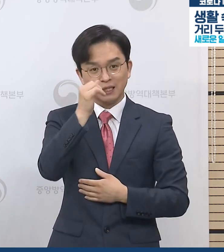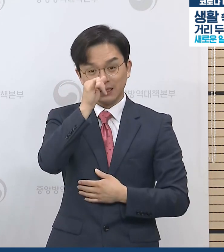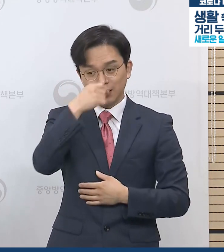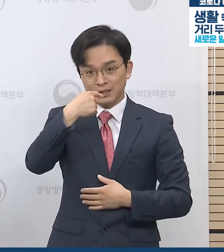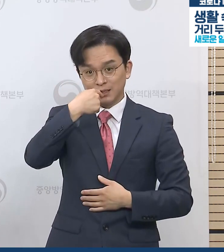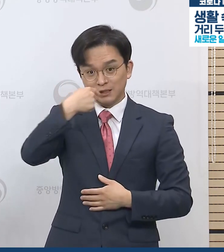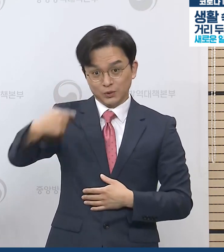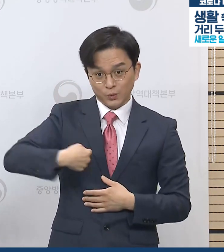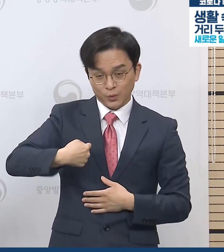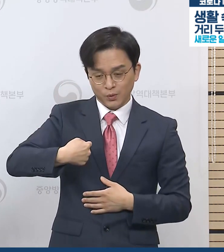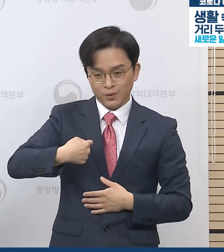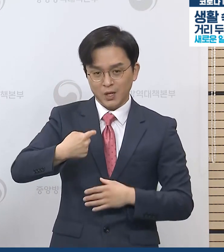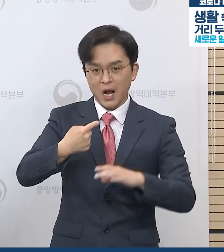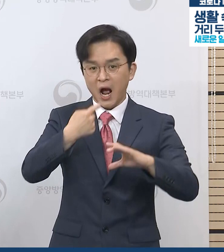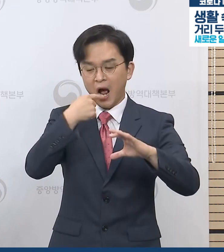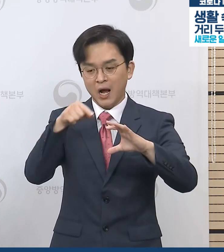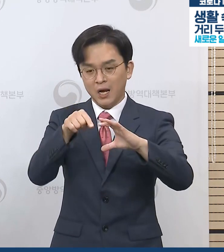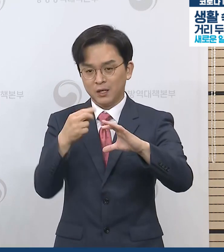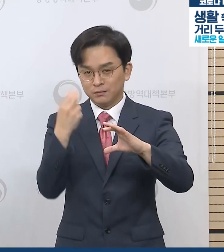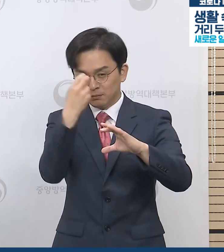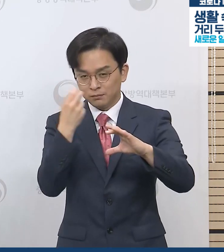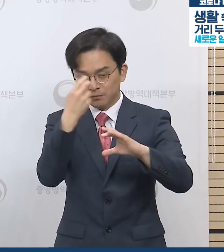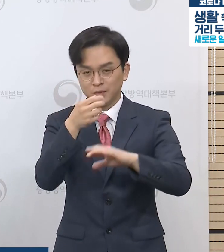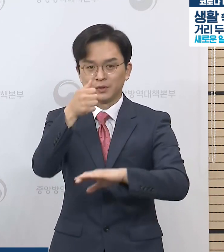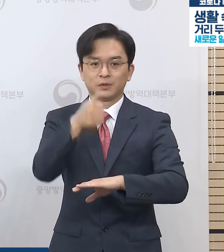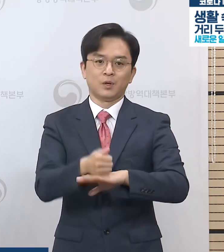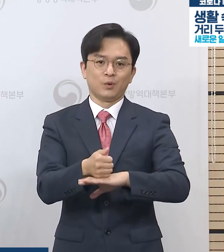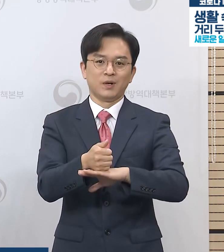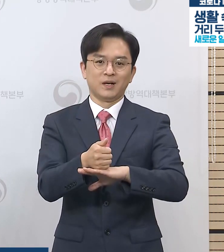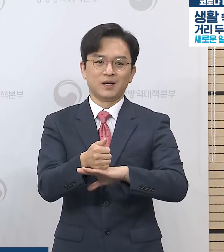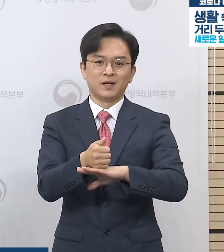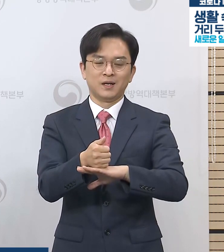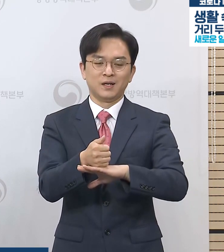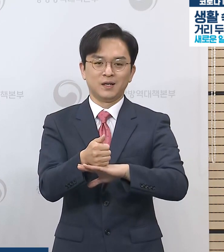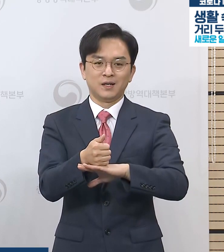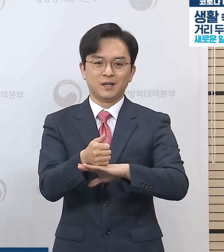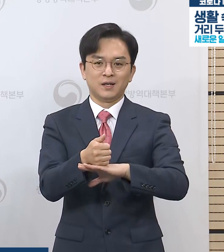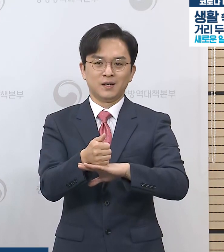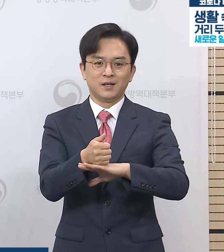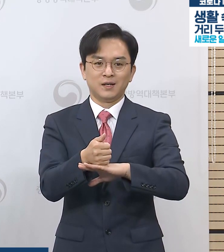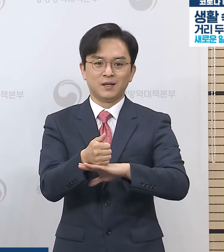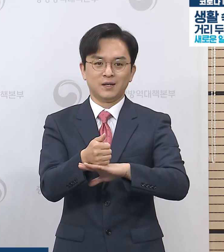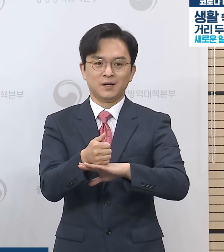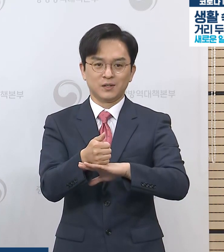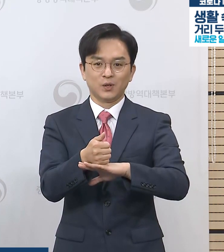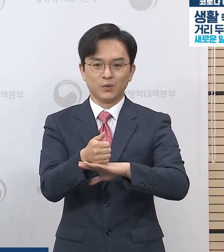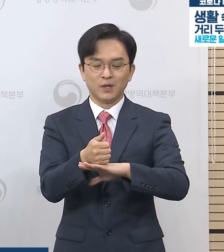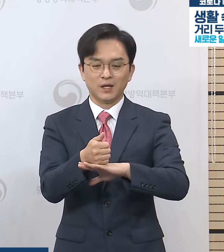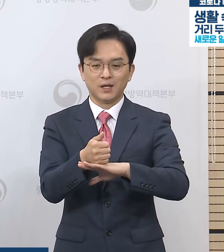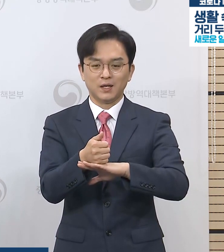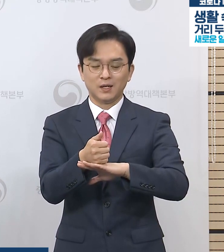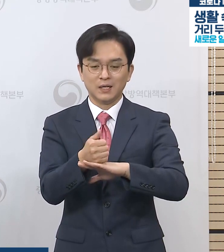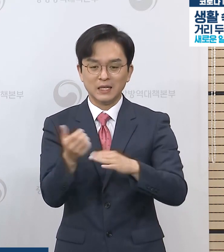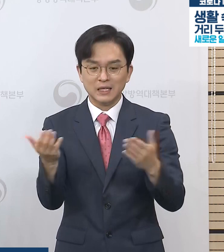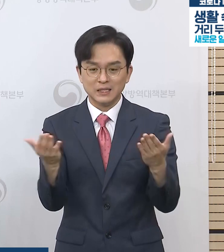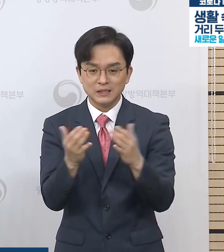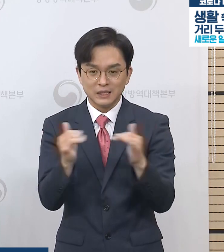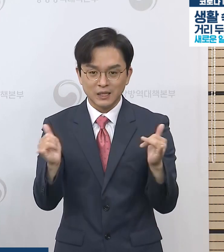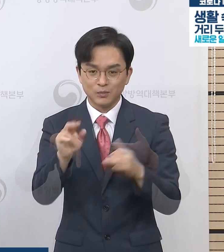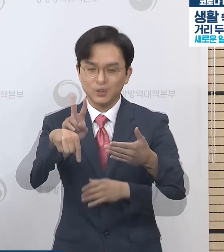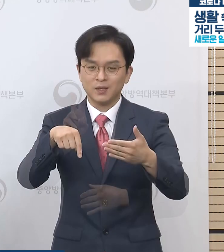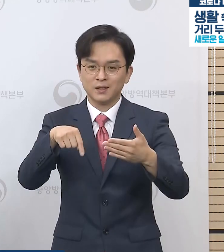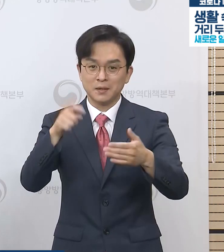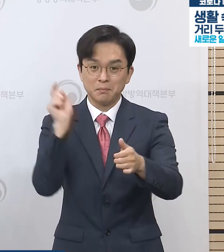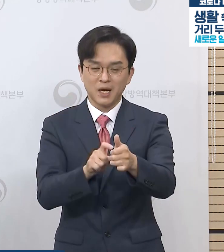21명인데 코로나19 검사를 실시한 결과 이 중에서 현재까지 총 16명이